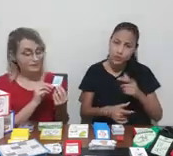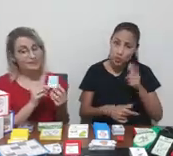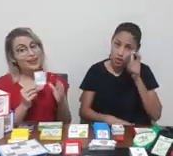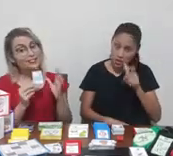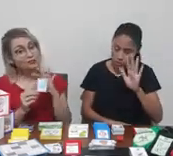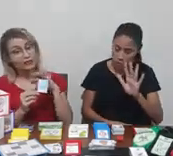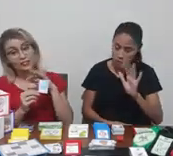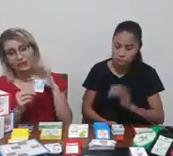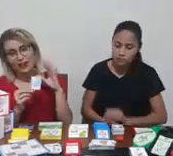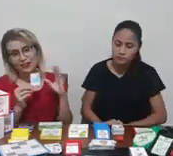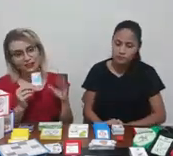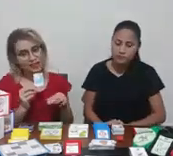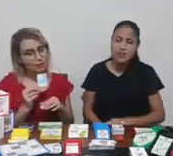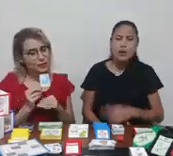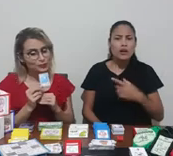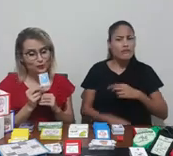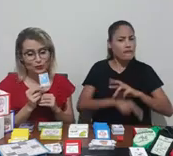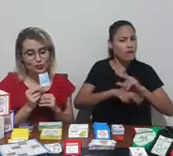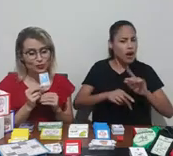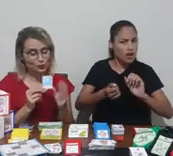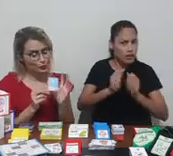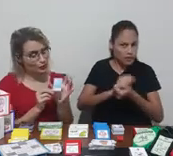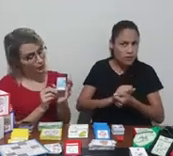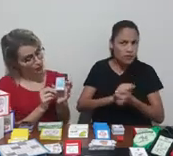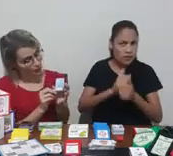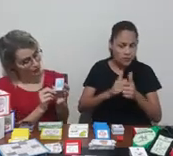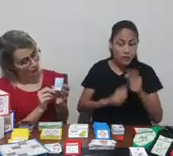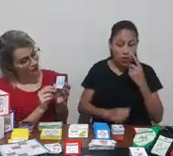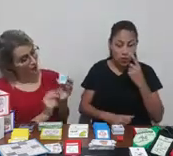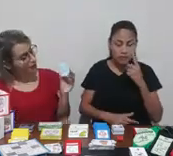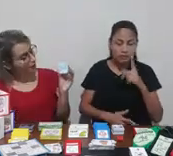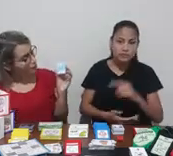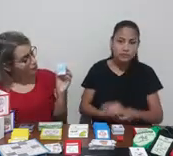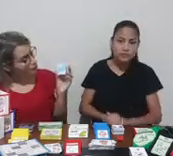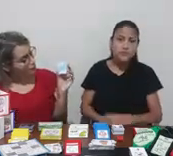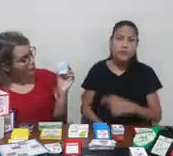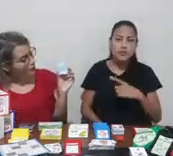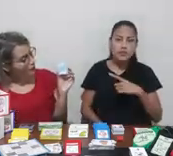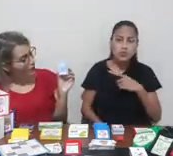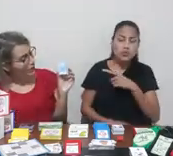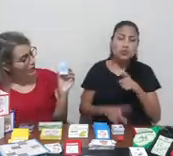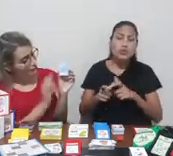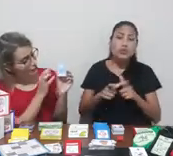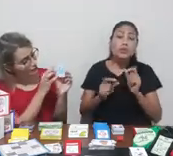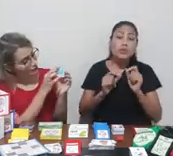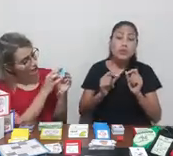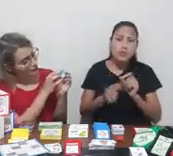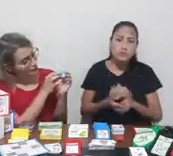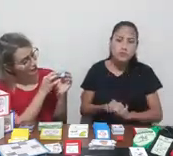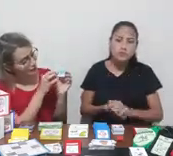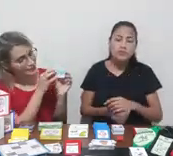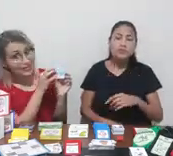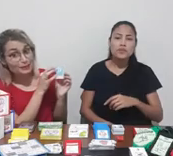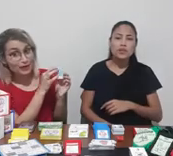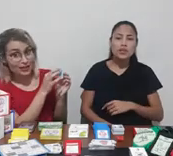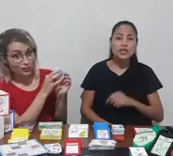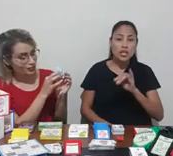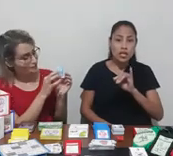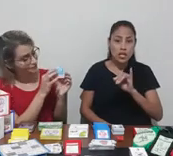interessante. A gente fez várias adaptações com esse jogo, olha só. Esse jogo aqui, você vê que ele traz